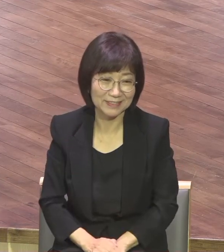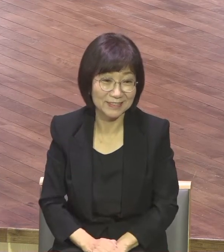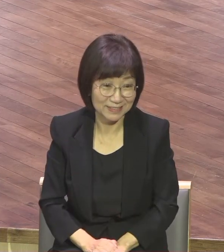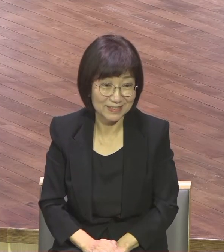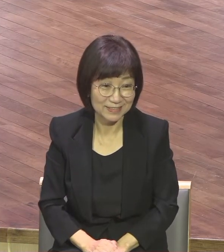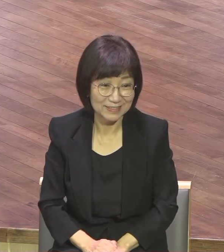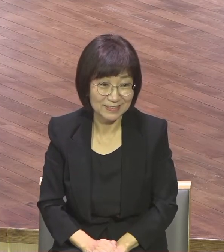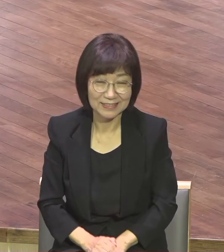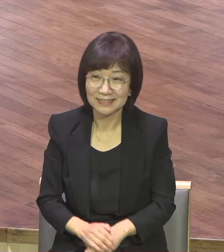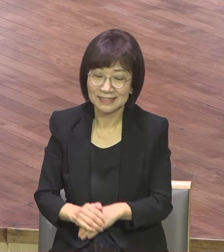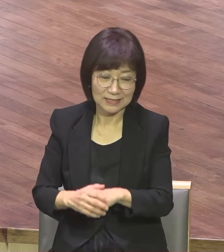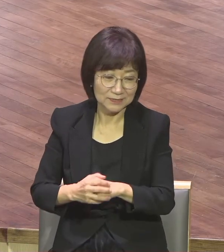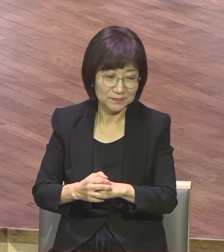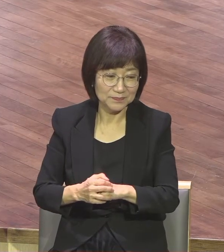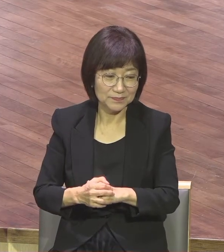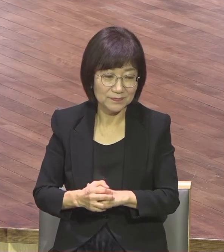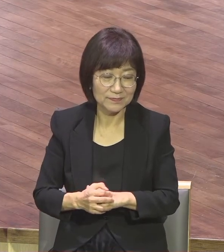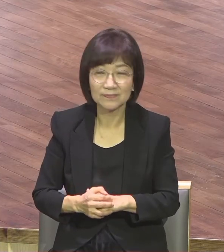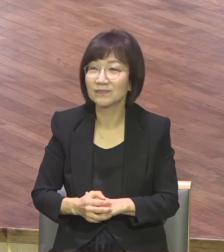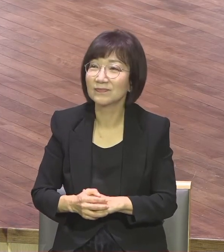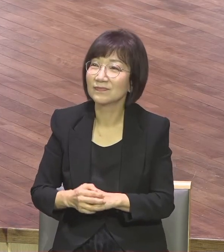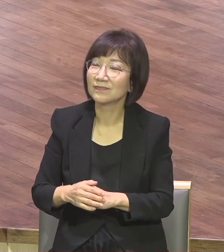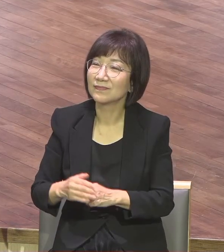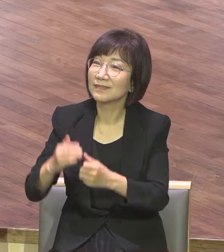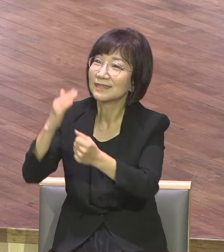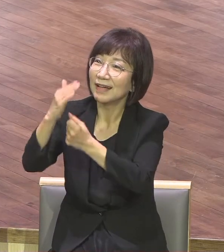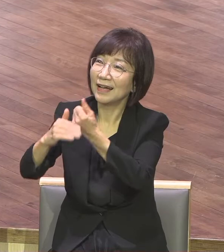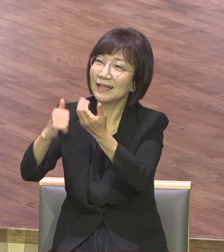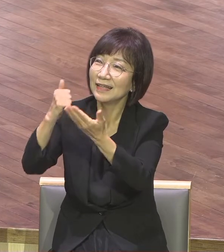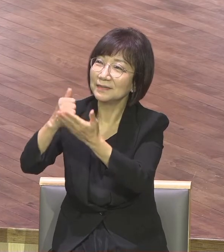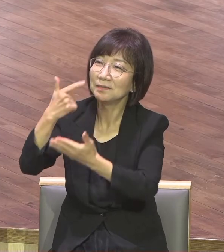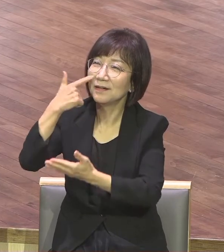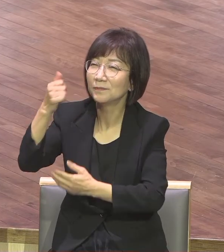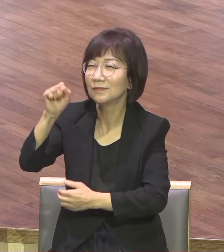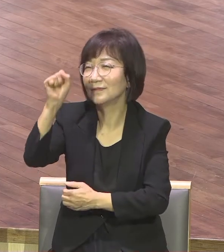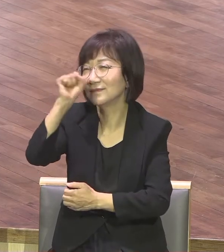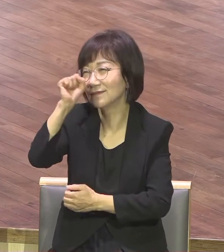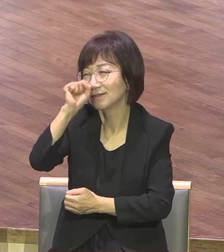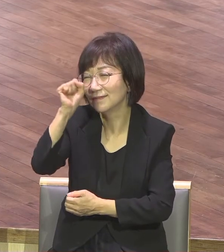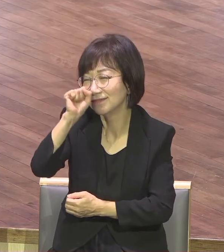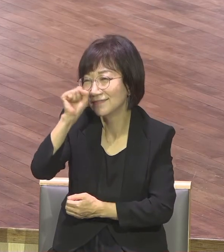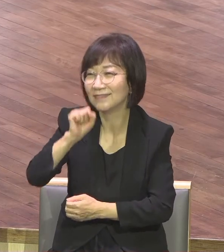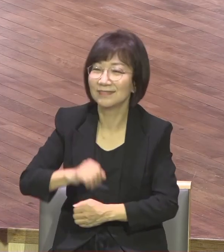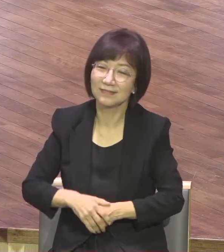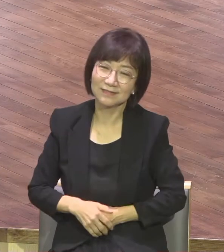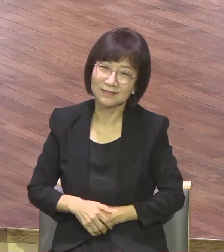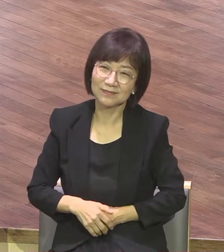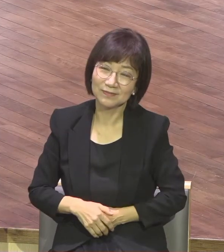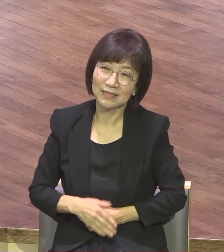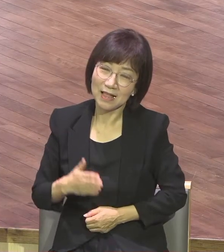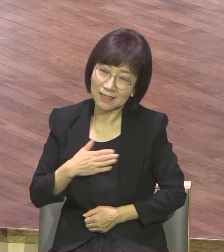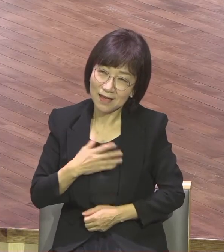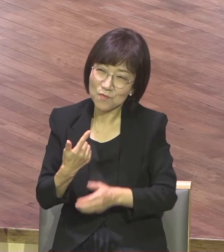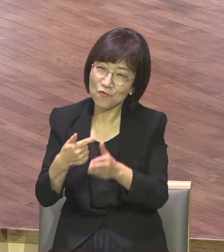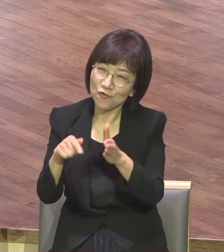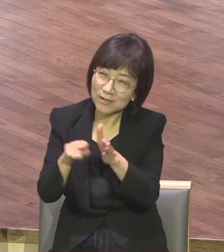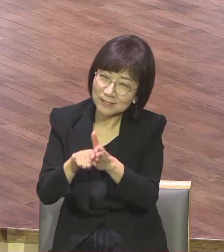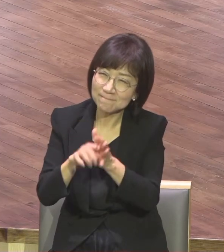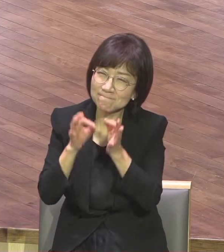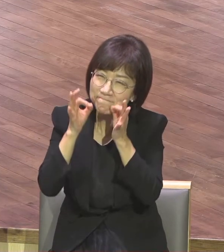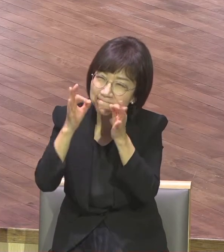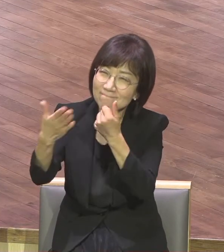차이예요. 얼마나 내가 믿는 하나님 아버지가 좋으신 분인지, 얼마나 나를 위해서